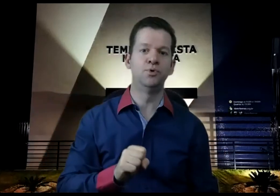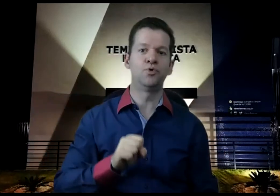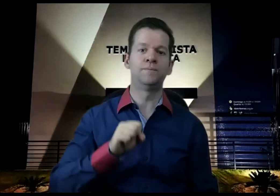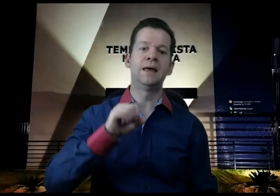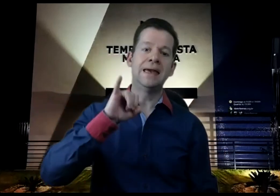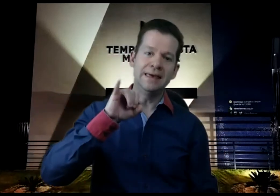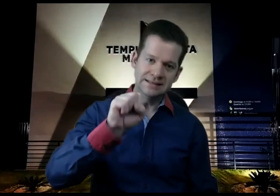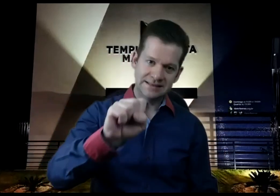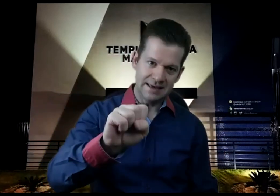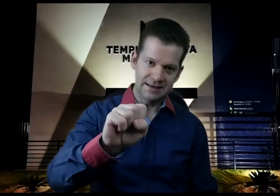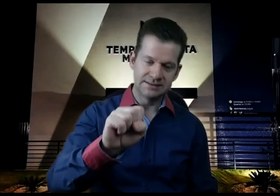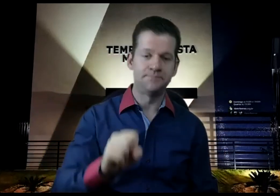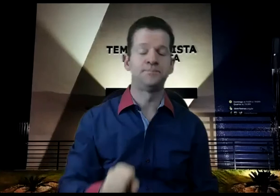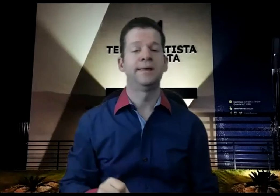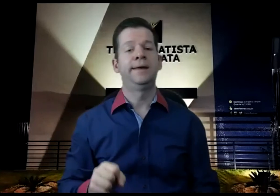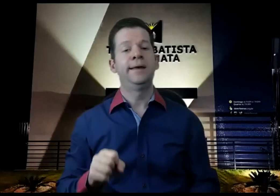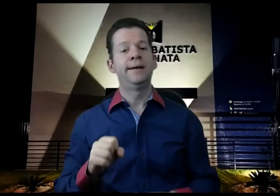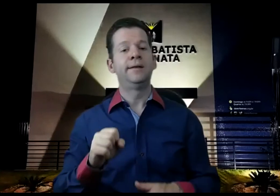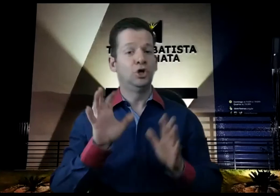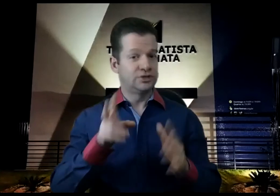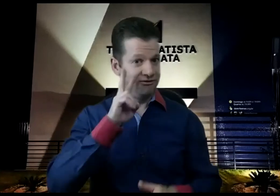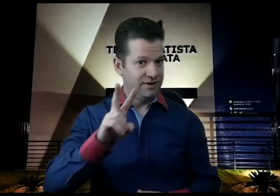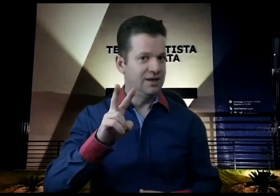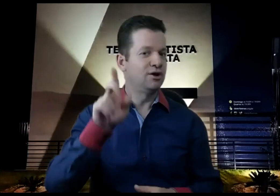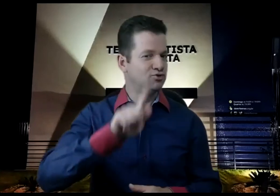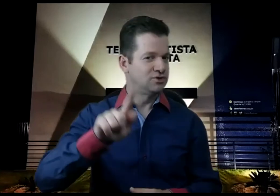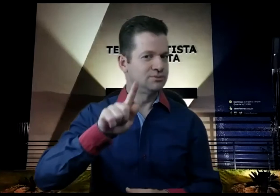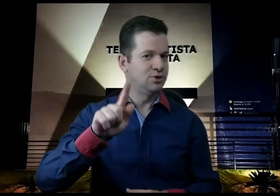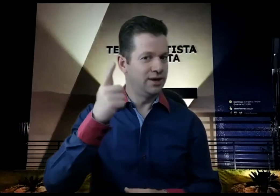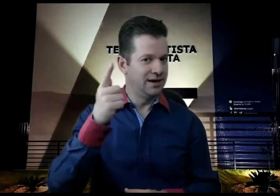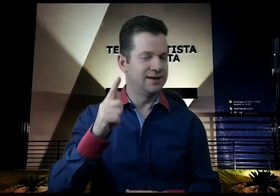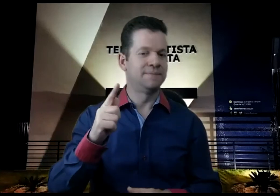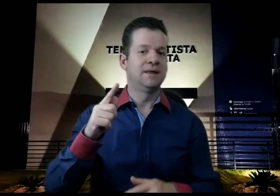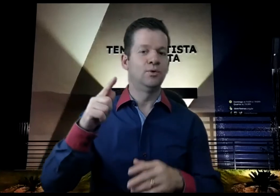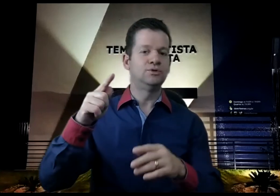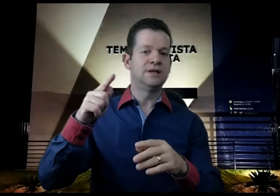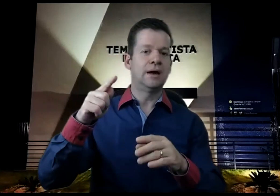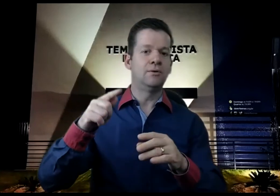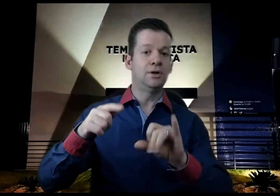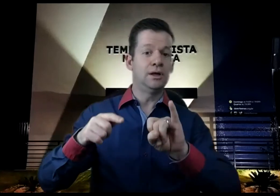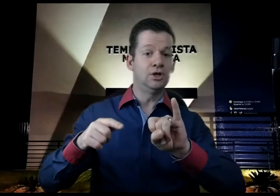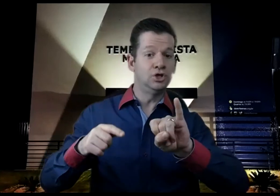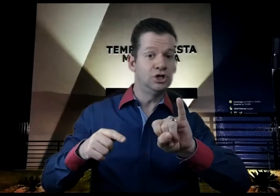pouco. Isaías, eu já vi, e nós usamos em Goiânia, o sinal